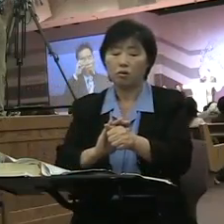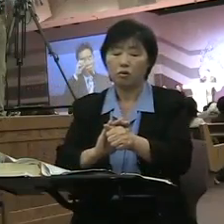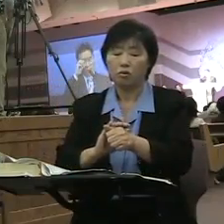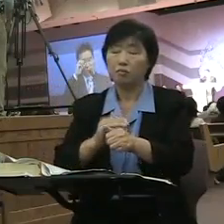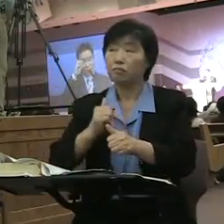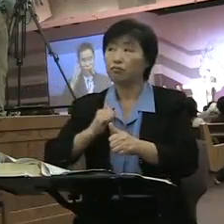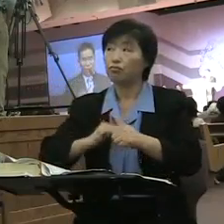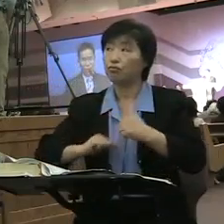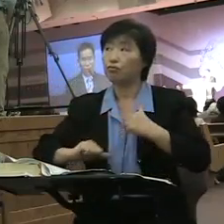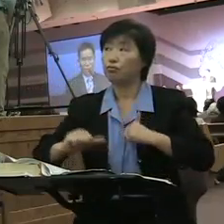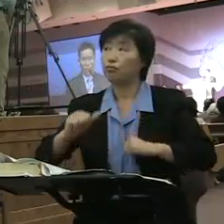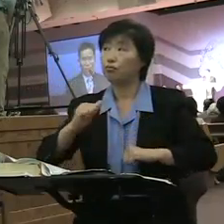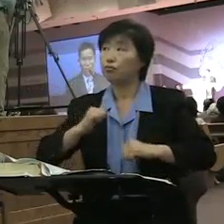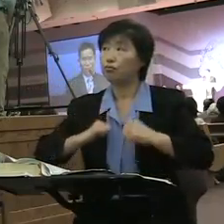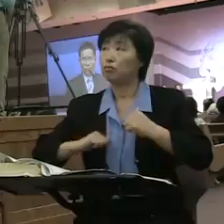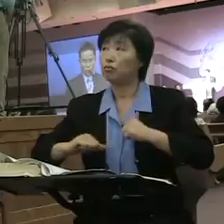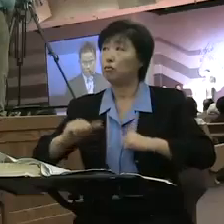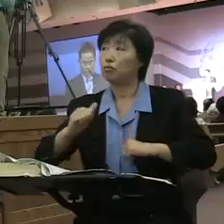뮤지컬인데요.